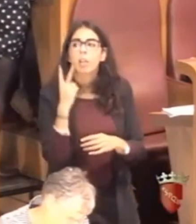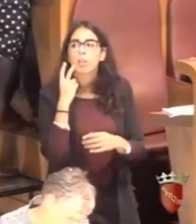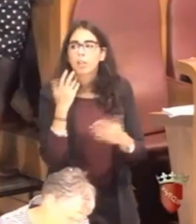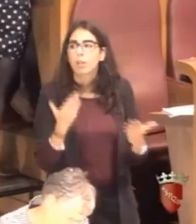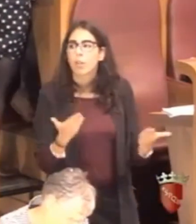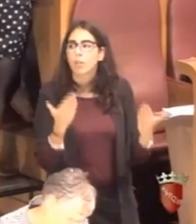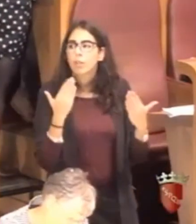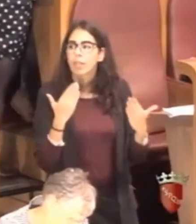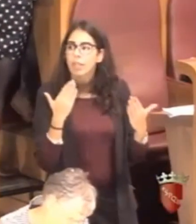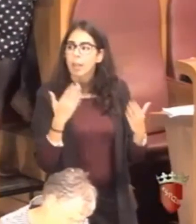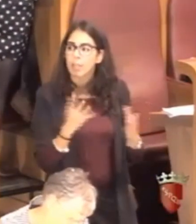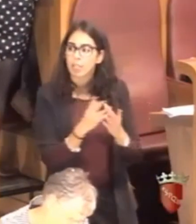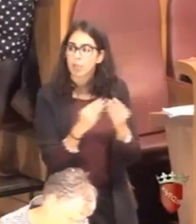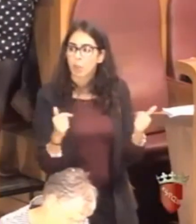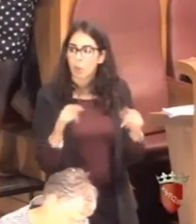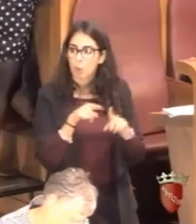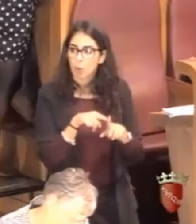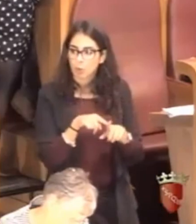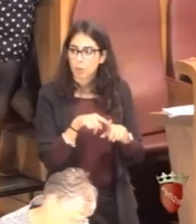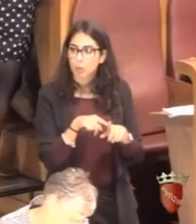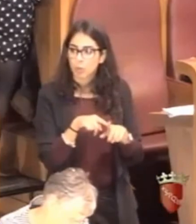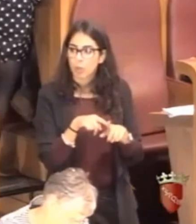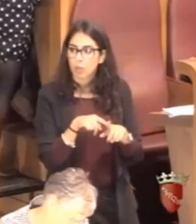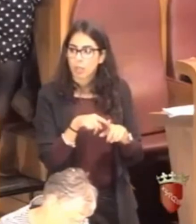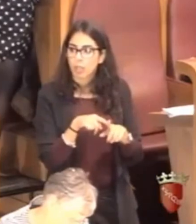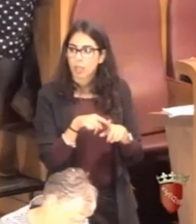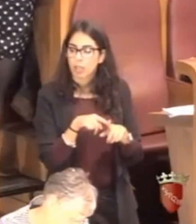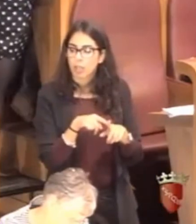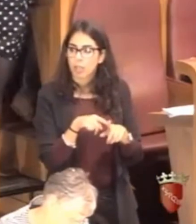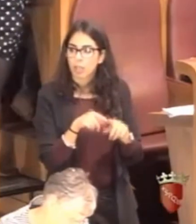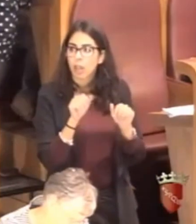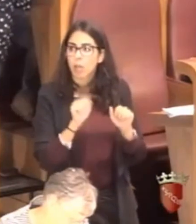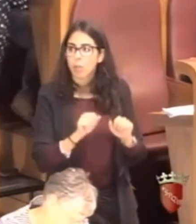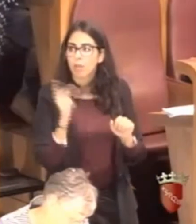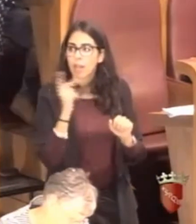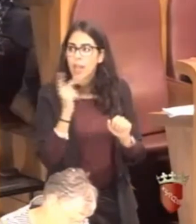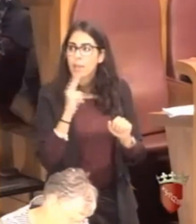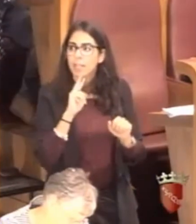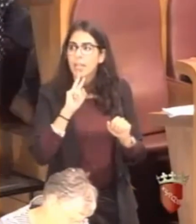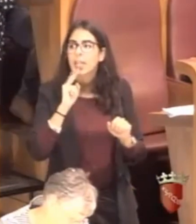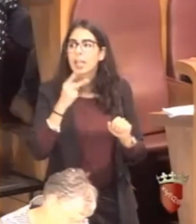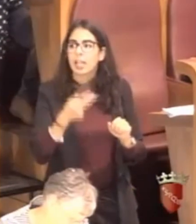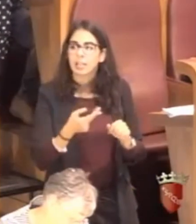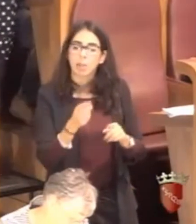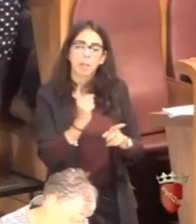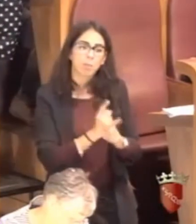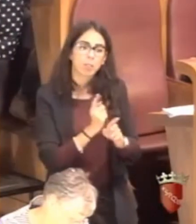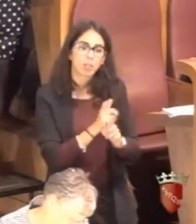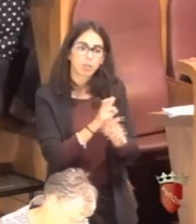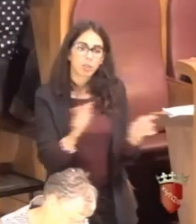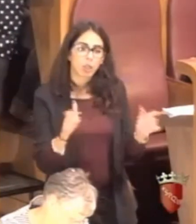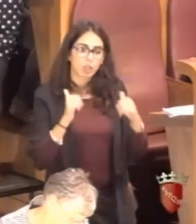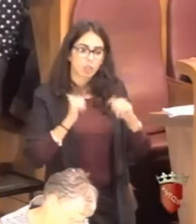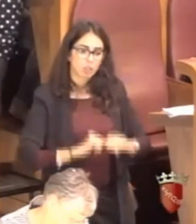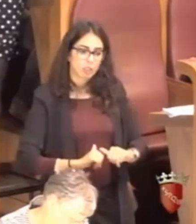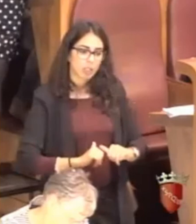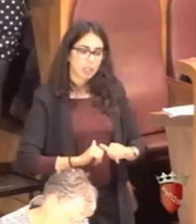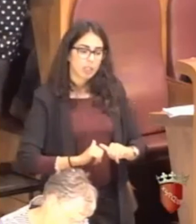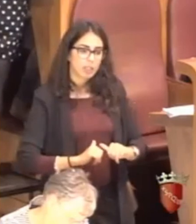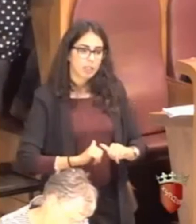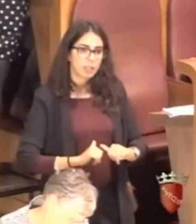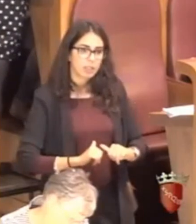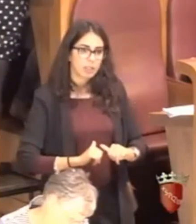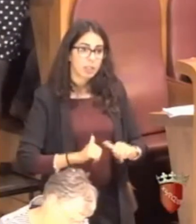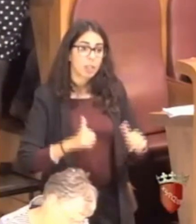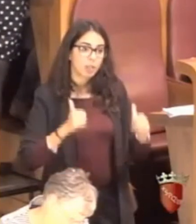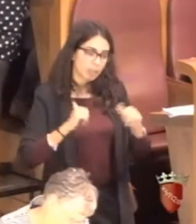finalmente sbocca una soluzione che potesse, insomma, rispondere alle esigenze dei cittadini, che comunque dei cittadini